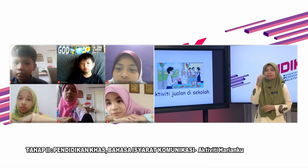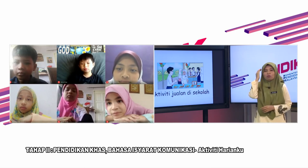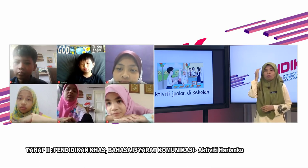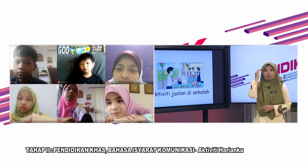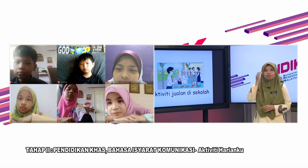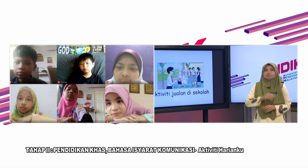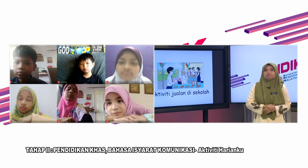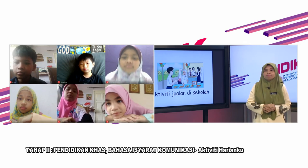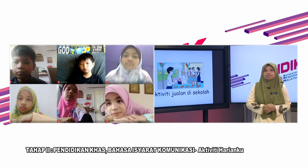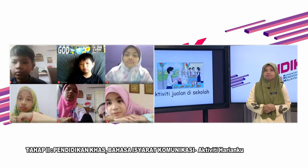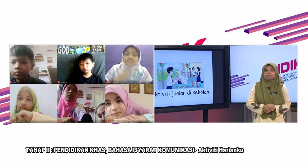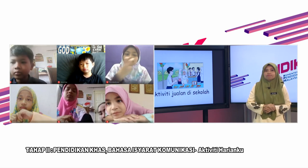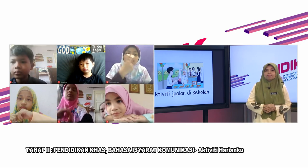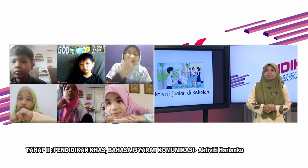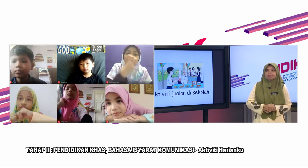Siapa tahu?